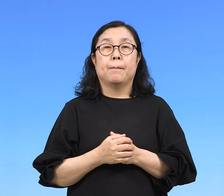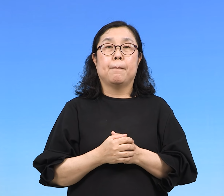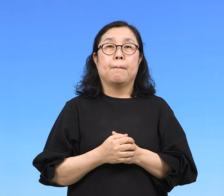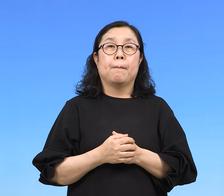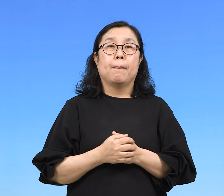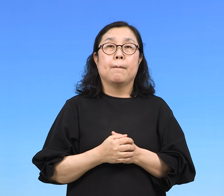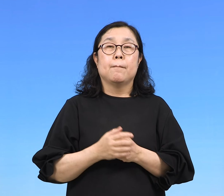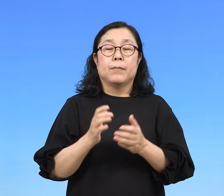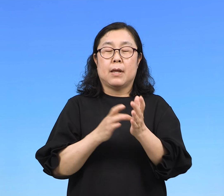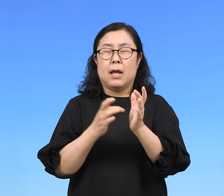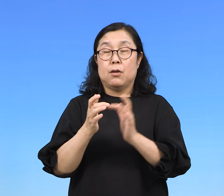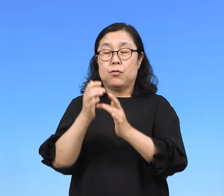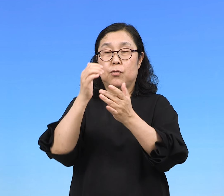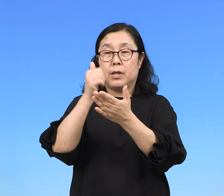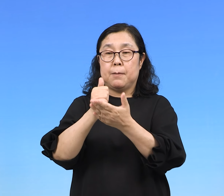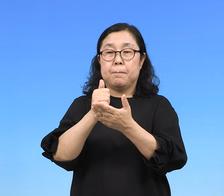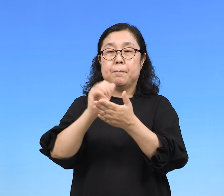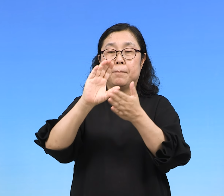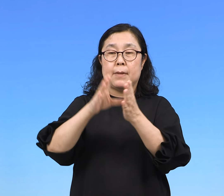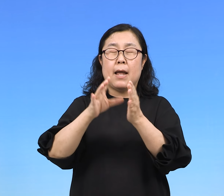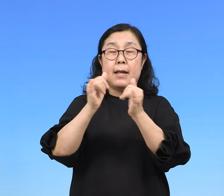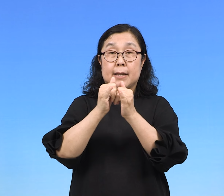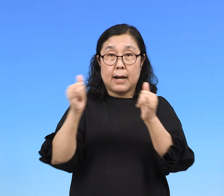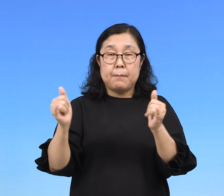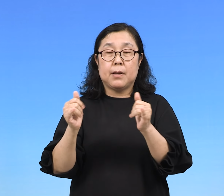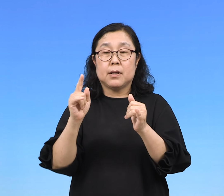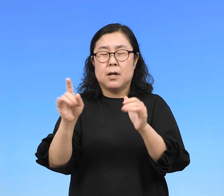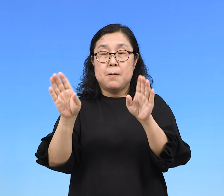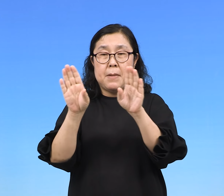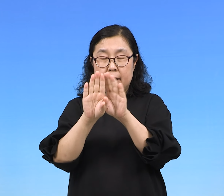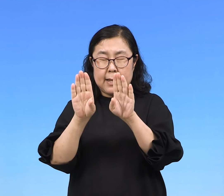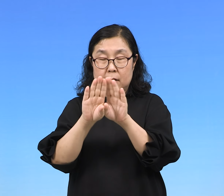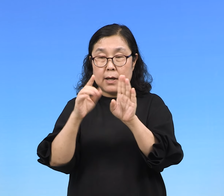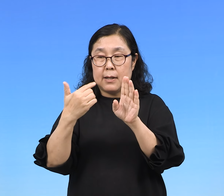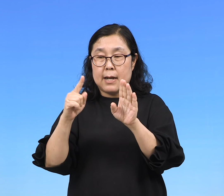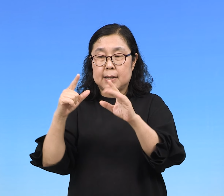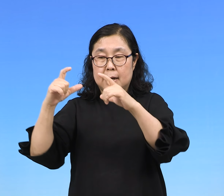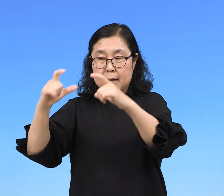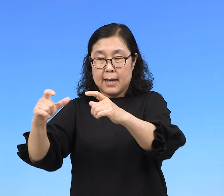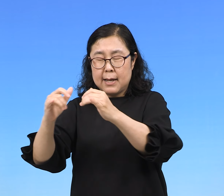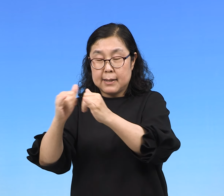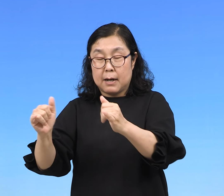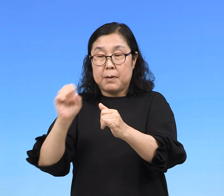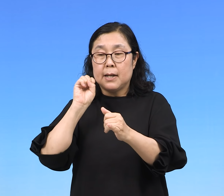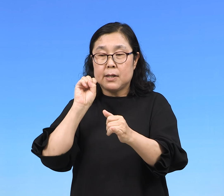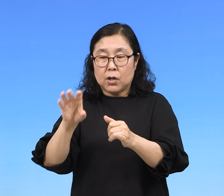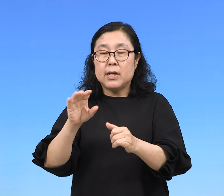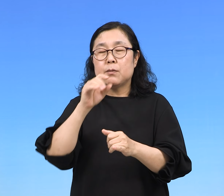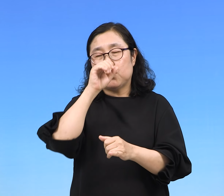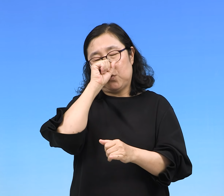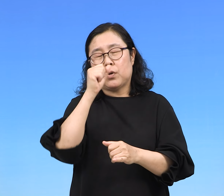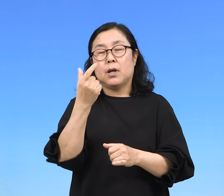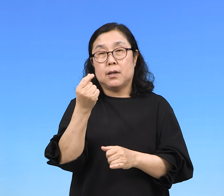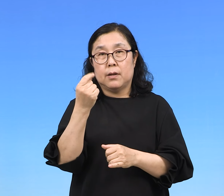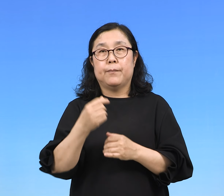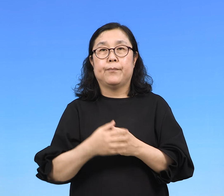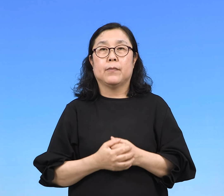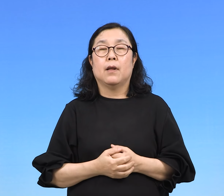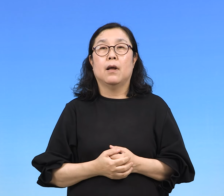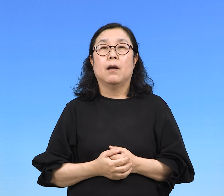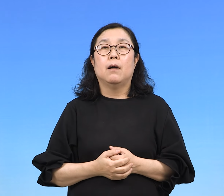쉐릴 샌더버그가 예수님 당시 사람이어가지고 그 폐쇄적인 나사렛 사람들에게 이런 말을 좀 전해줬더라면